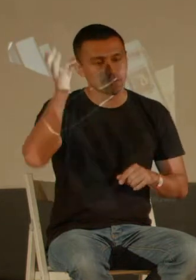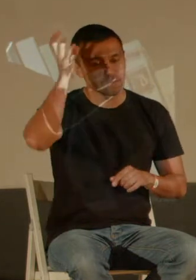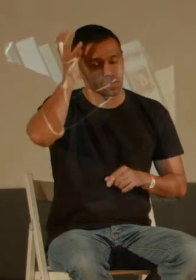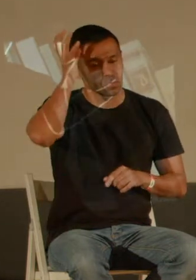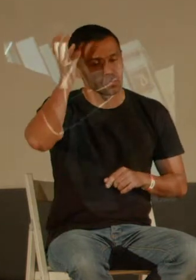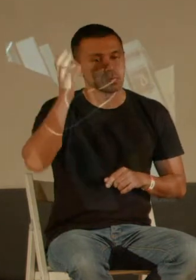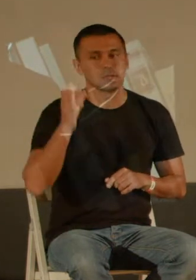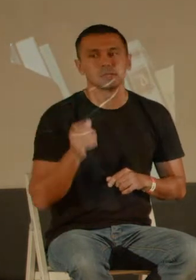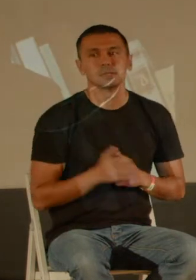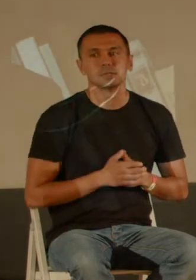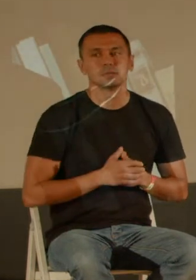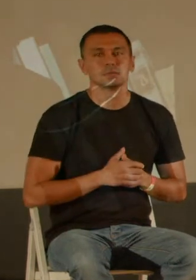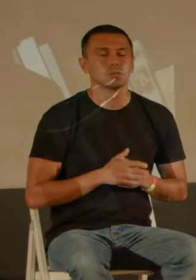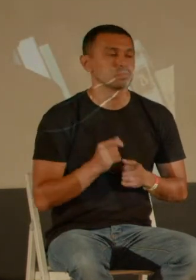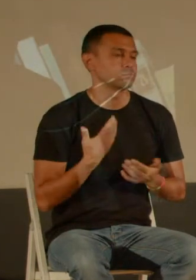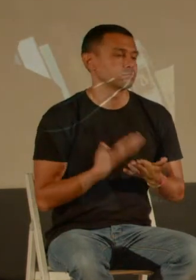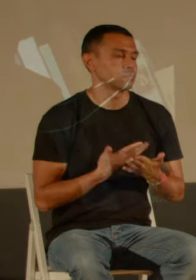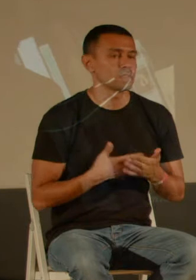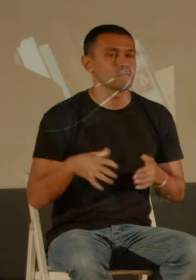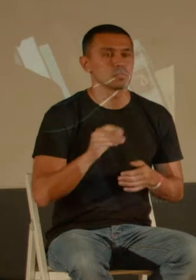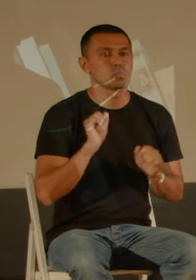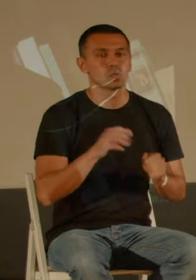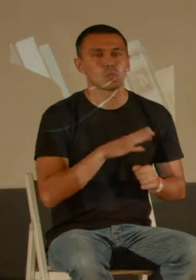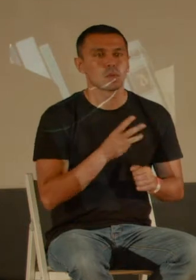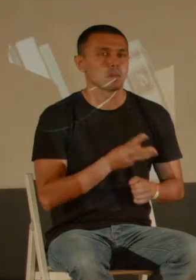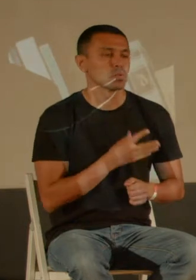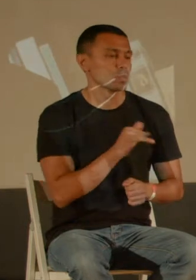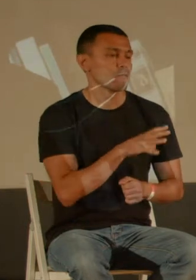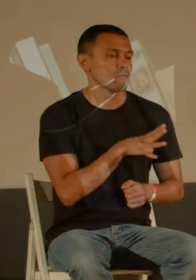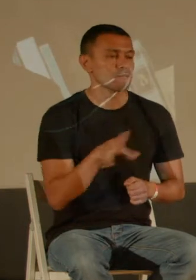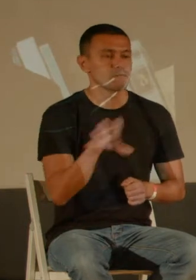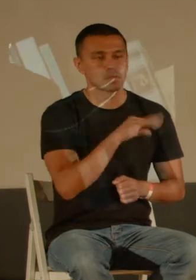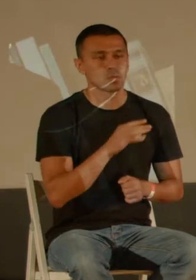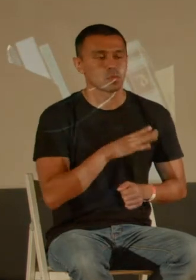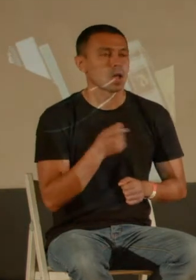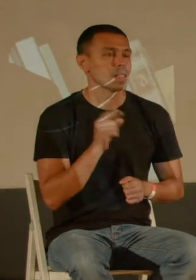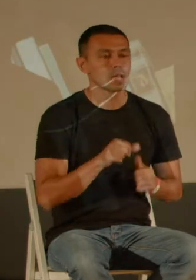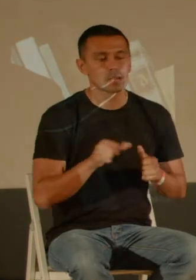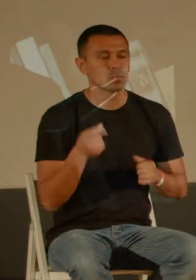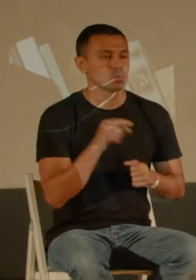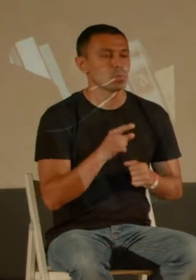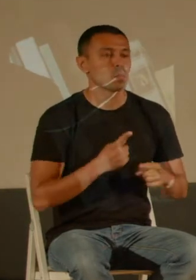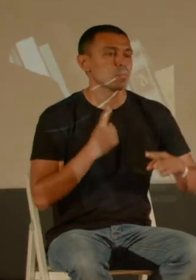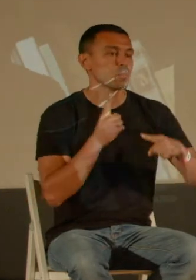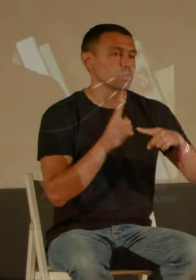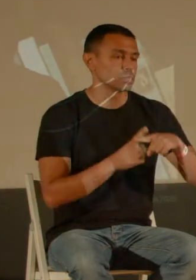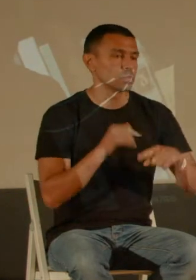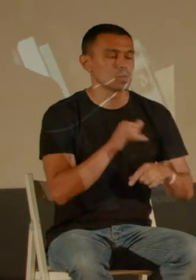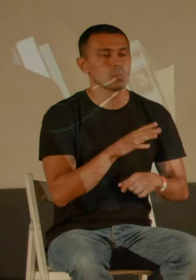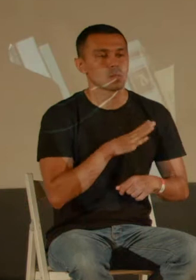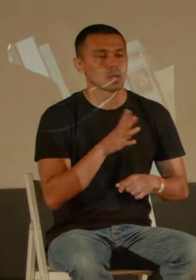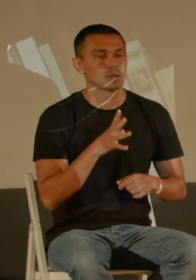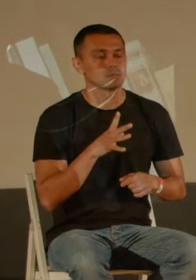освітою». Ну, тобто, все, що можна було бажати, в неї все було, але, крім того, бонусом в неї